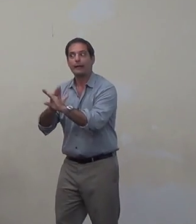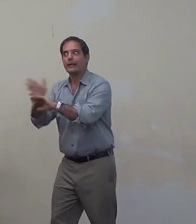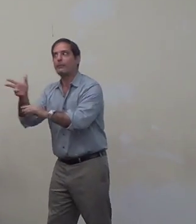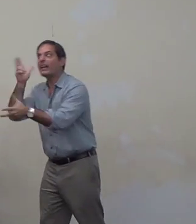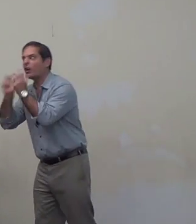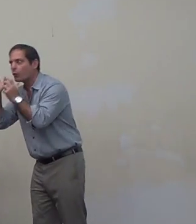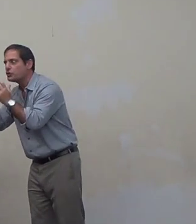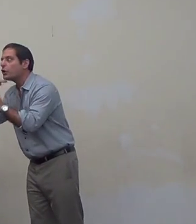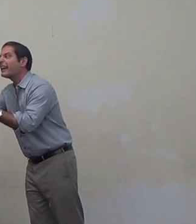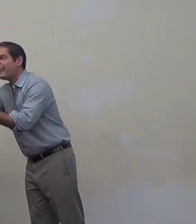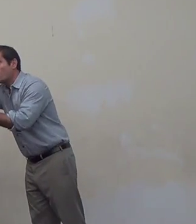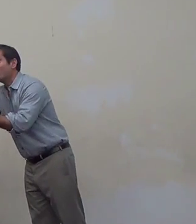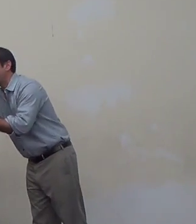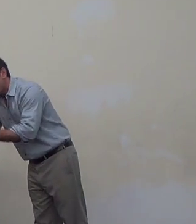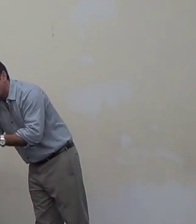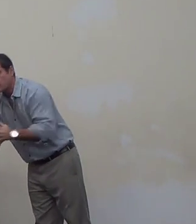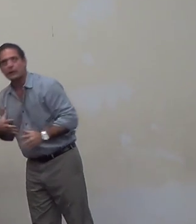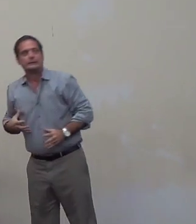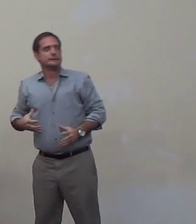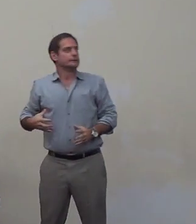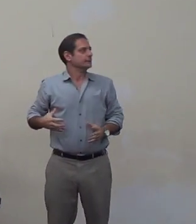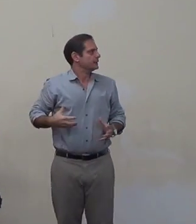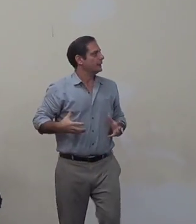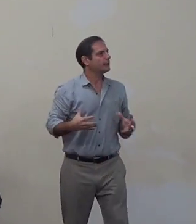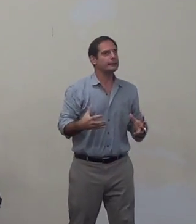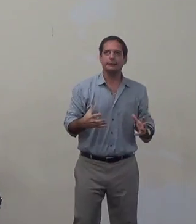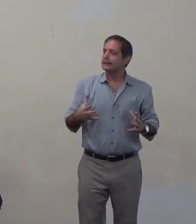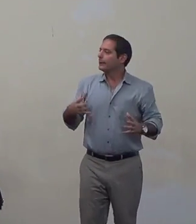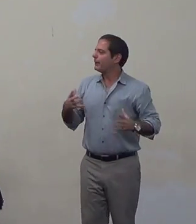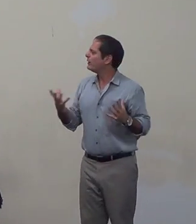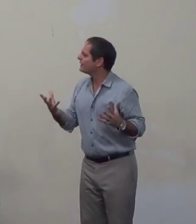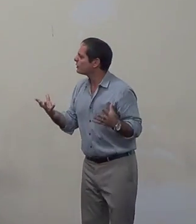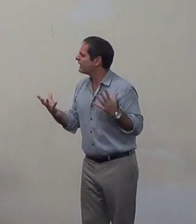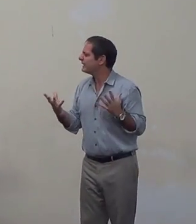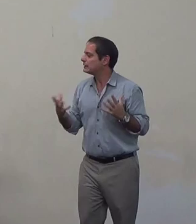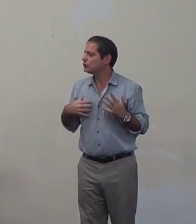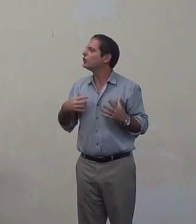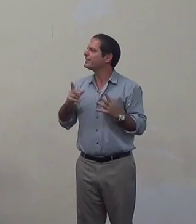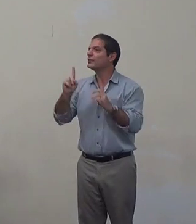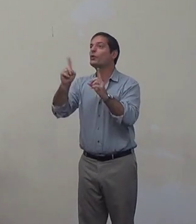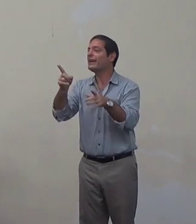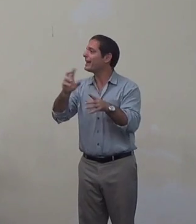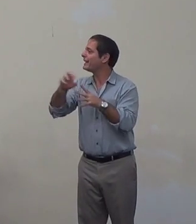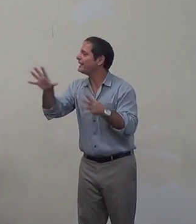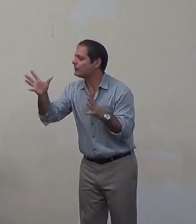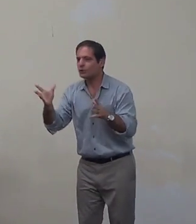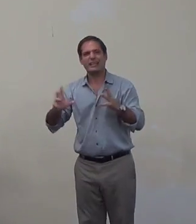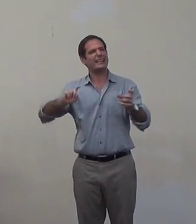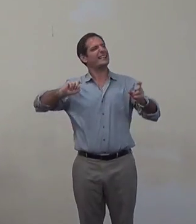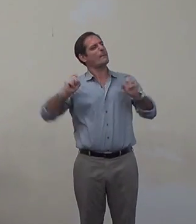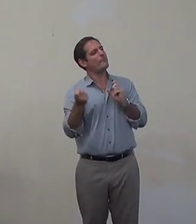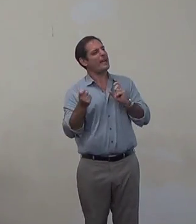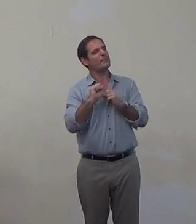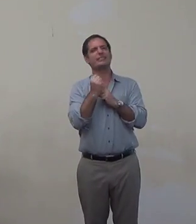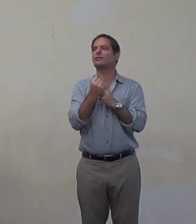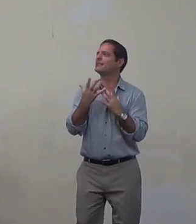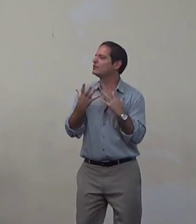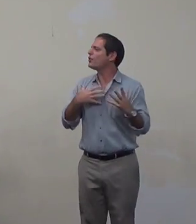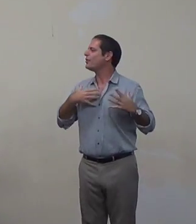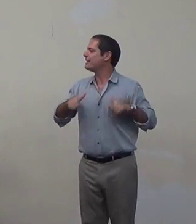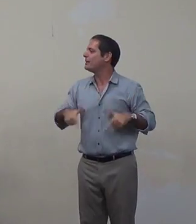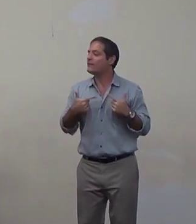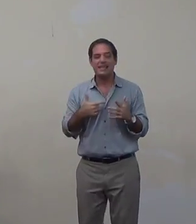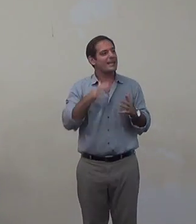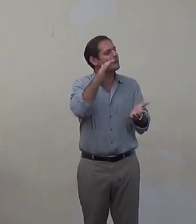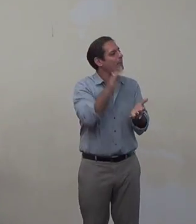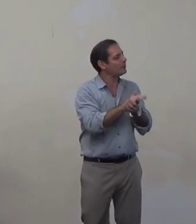perfecto. Después que lo escuchó, ¿qué Dios le dijo? Ya, ay, pero esto aquí, yo que tengo que ir al quinto y cambiar mi